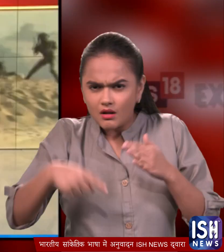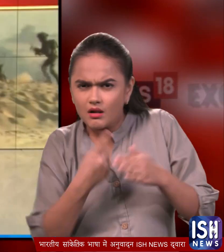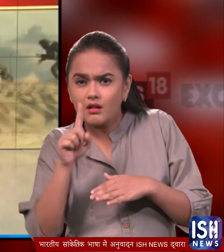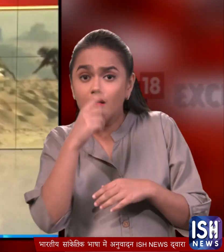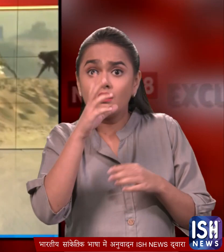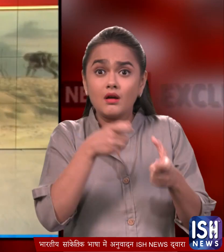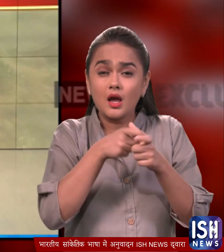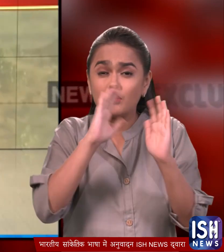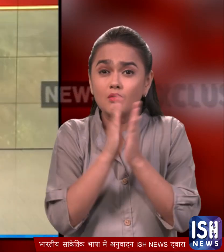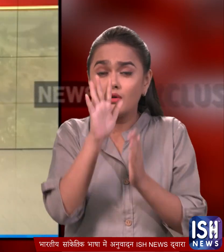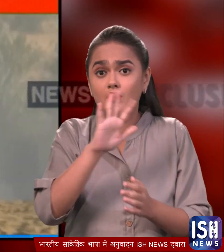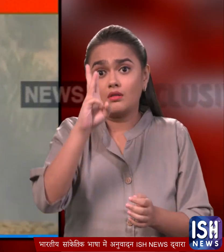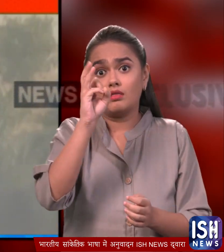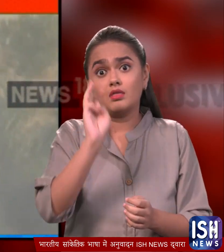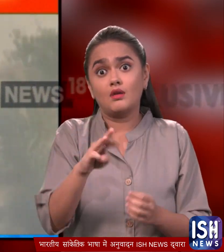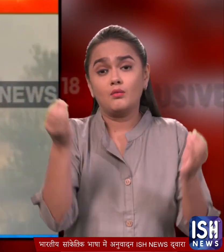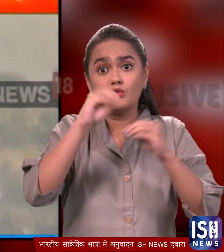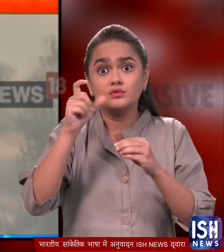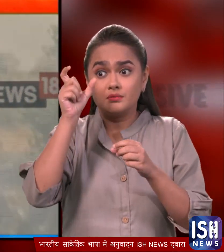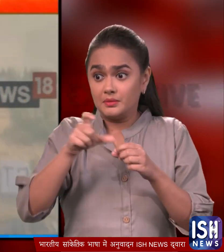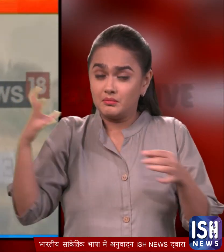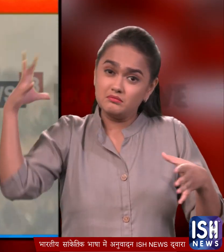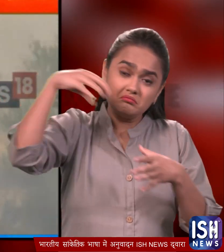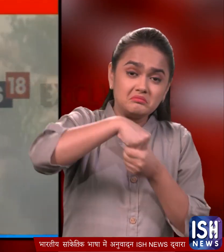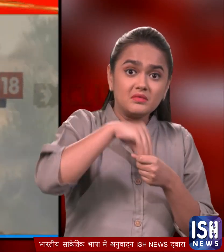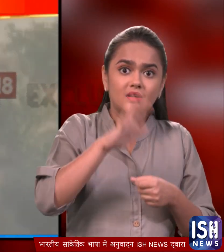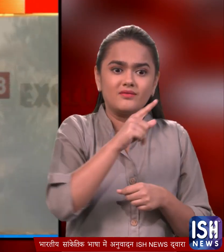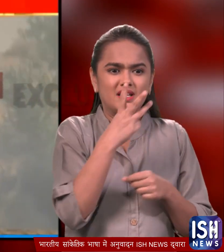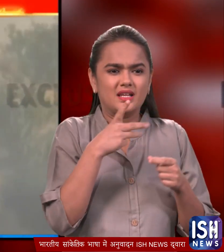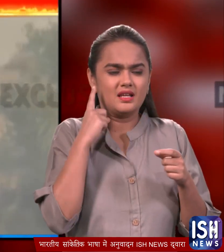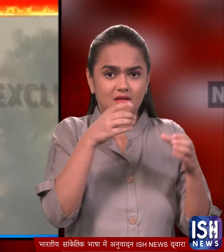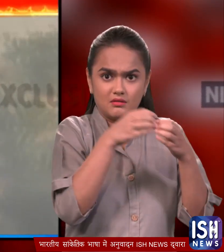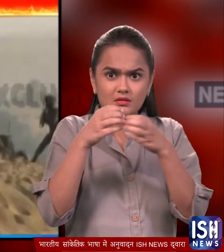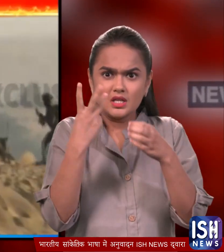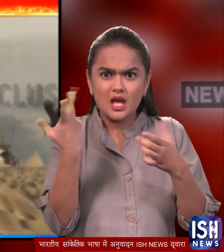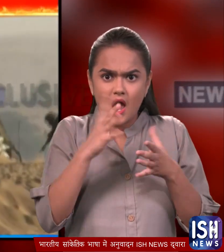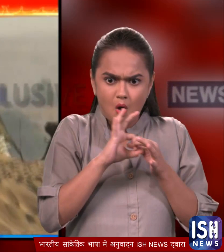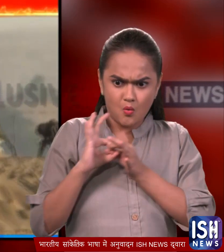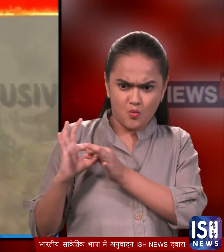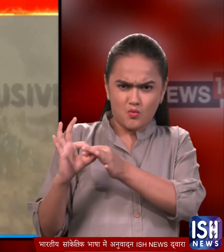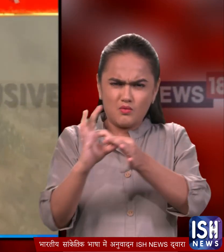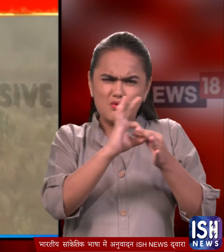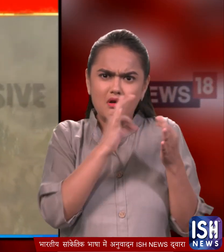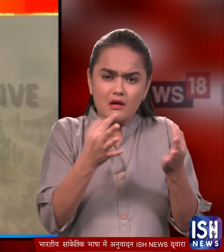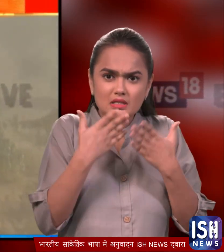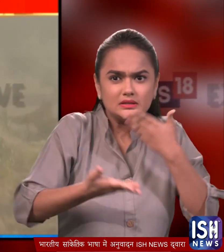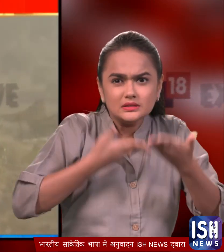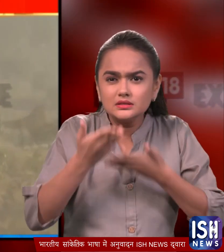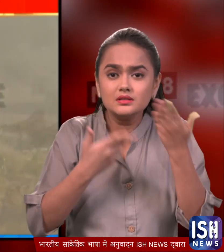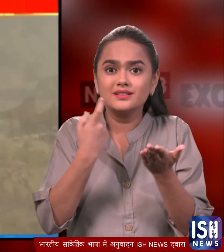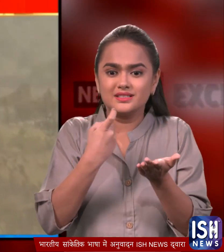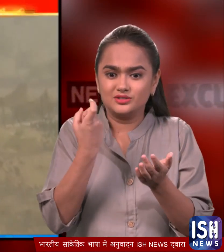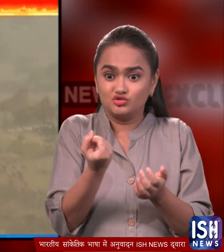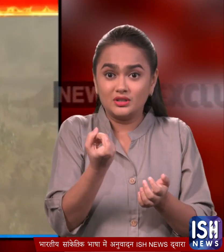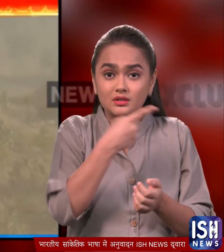शामिल होने की खबर है और इस अभ्यास के जरिए तीनों सेनाओं के बीच तालमेल बेहतर करने की कोशिश हुई। जैसलमेर के रेगिस्तान